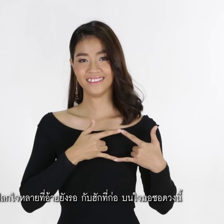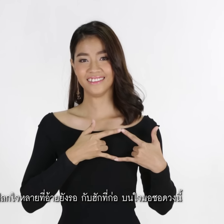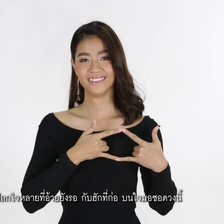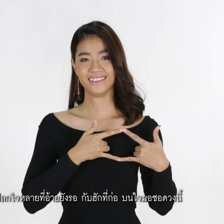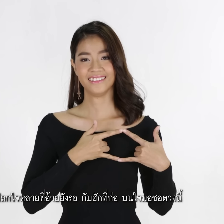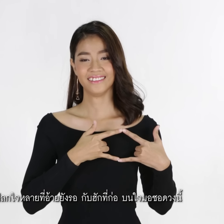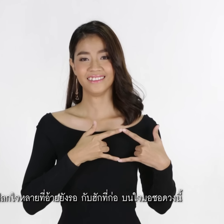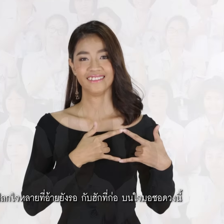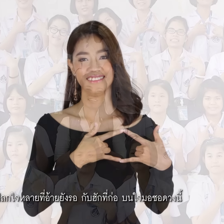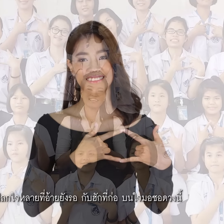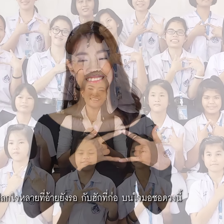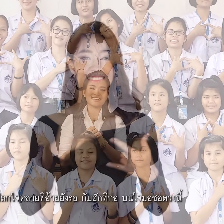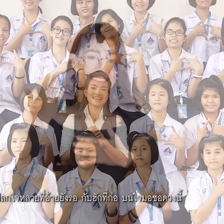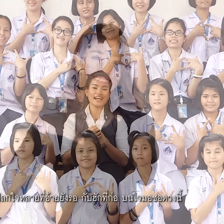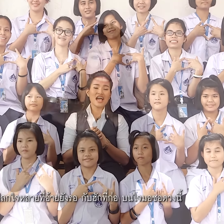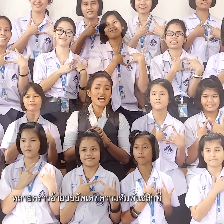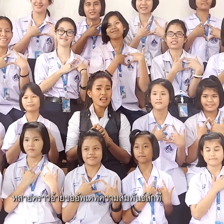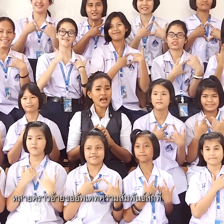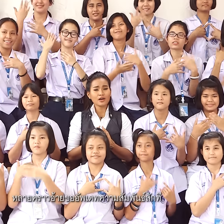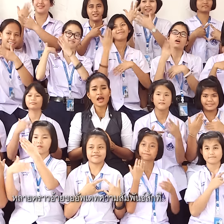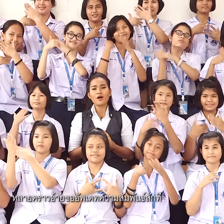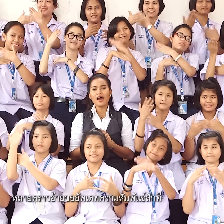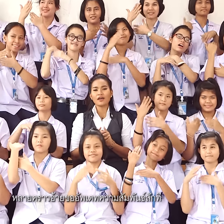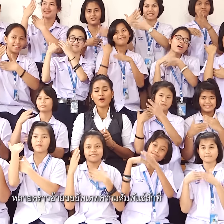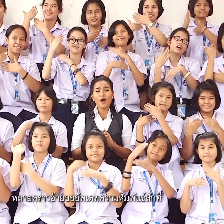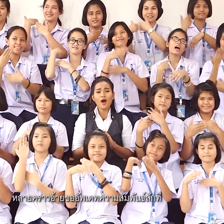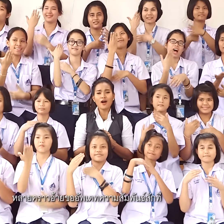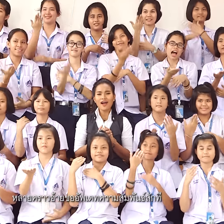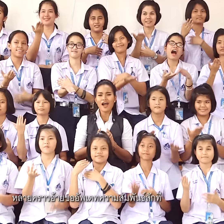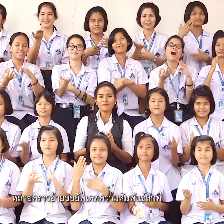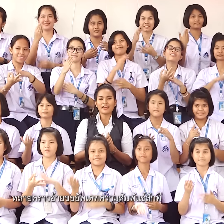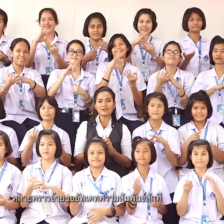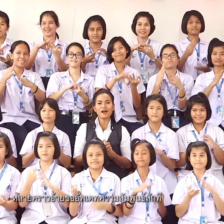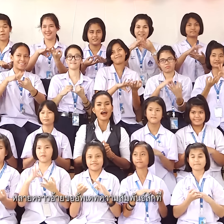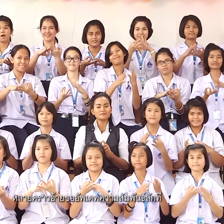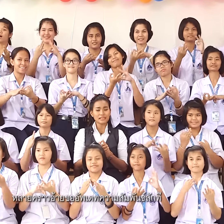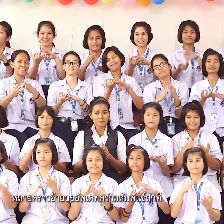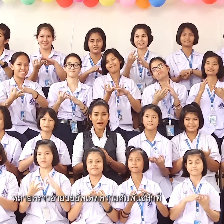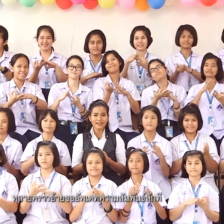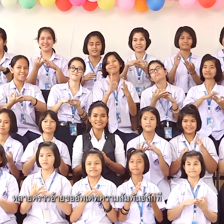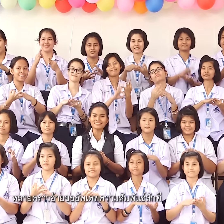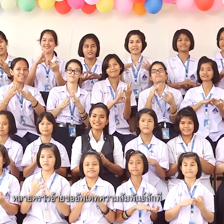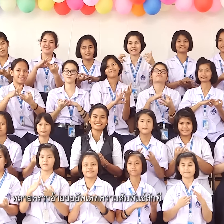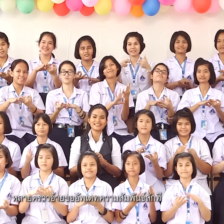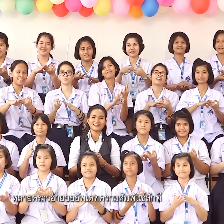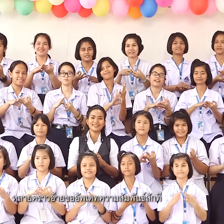ใจโมซอดวงอินหลายคราวอ้ายขออัปเดตความสัม